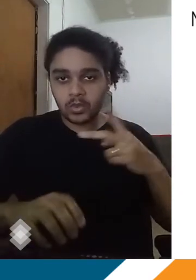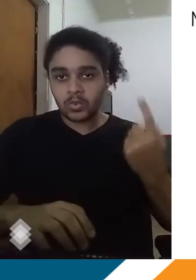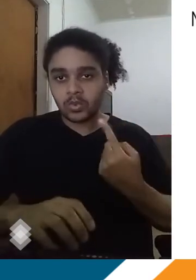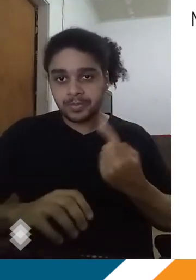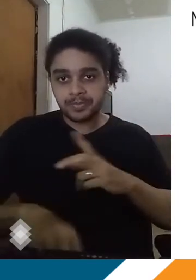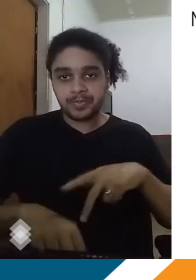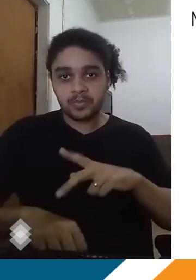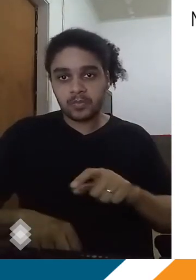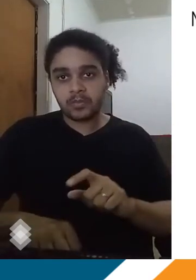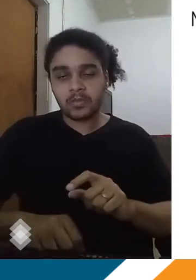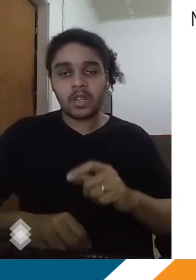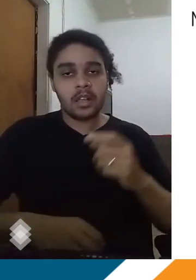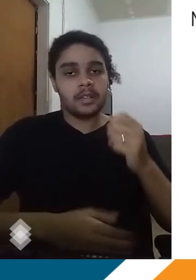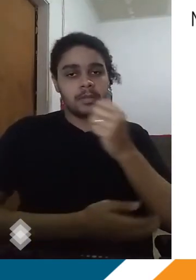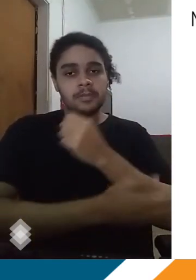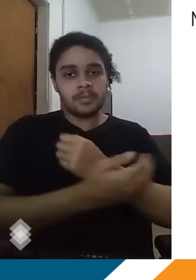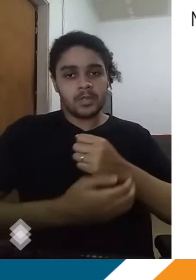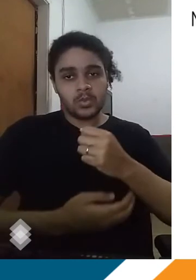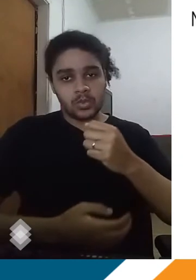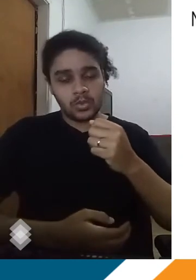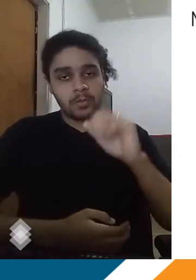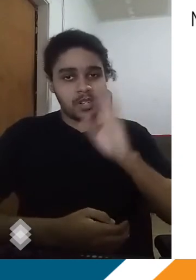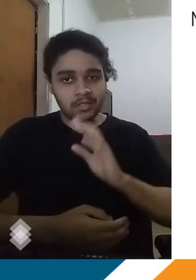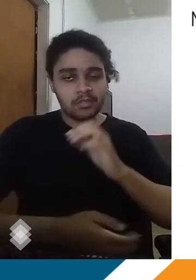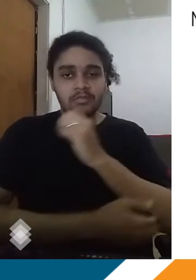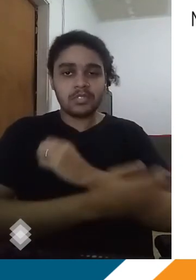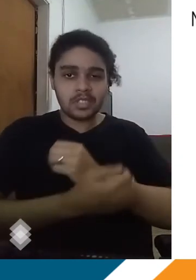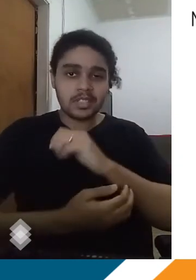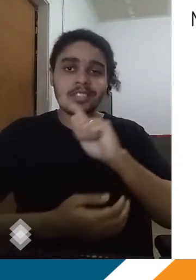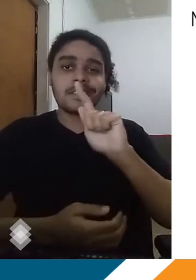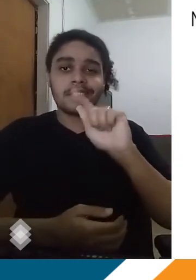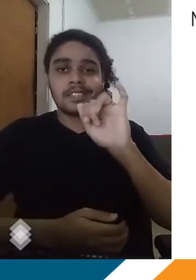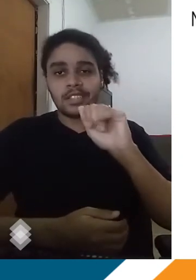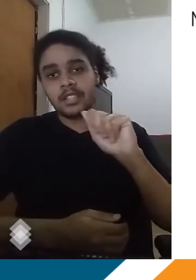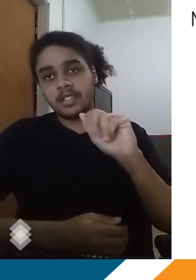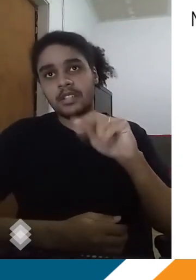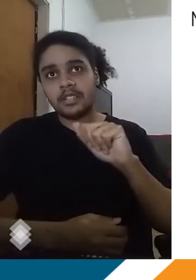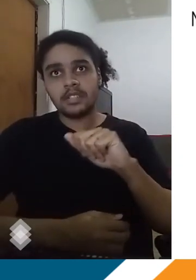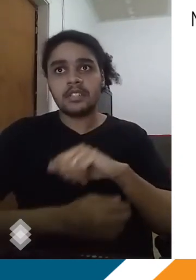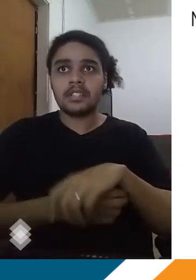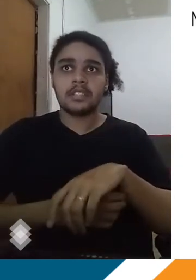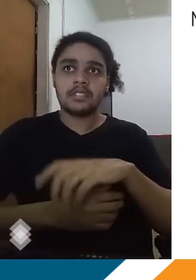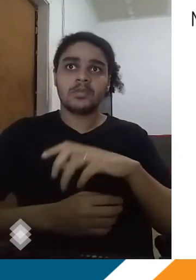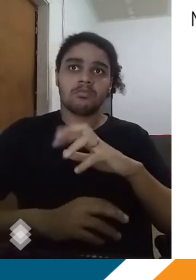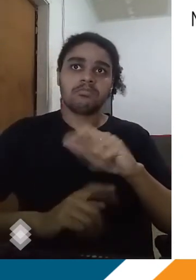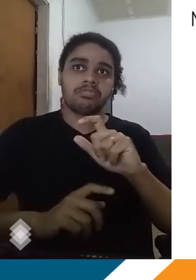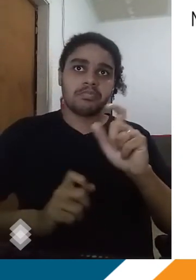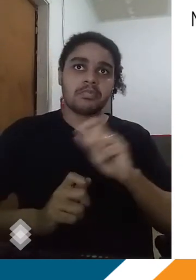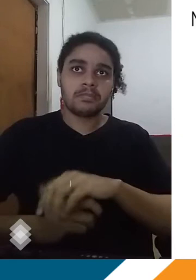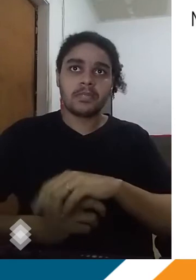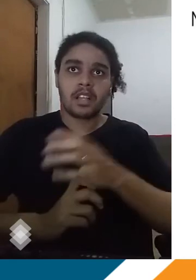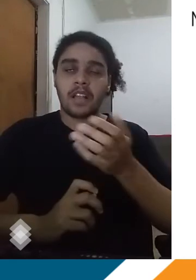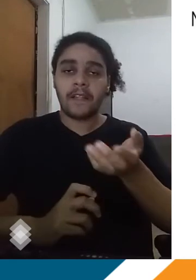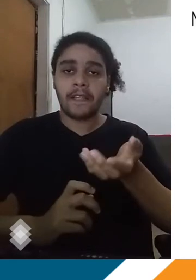nosso país, né? Aí o escudo das Guianas, o escudo brasileiro e as bacias sedimentares, como a bacia amazônica, a bacia do Pantanal,